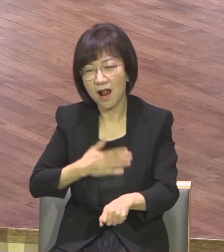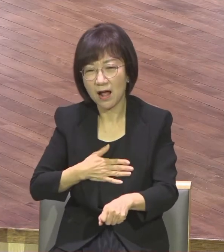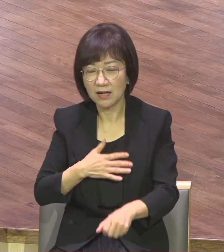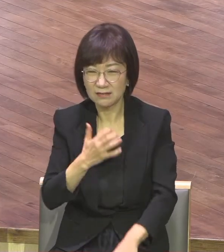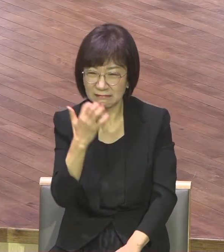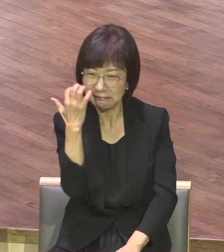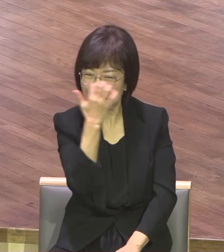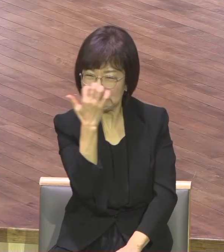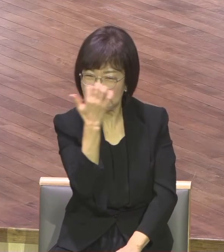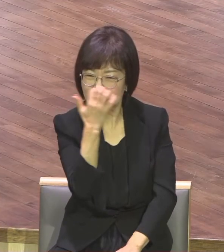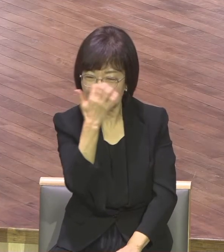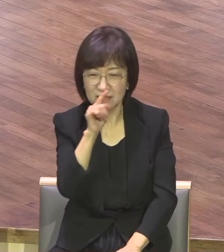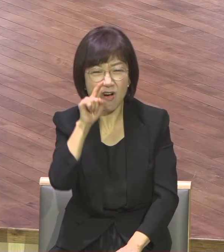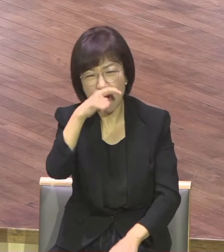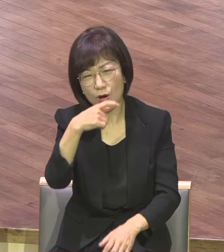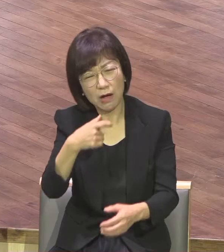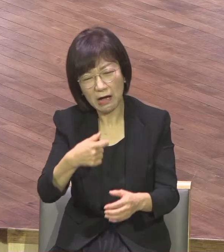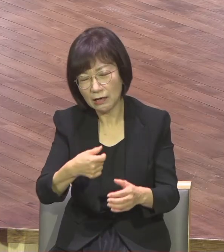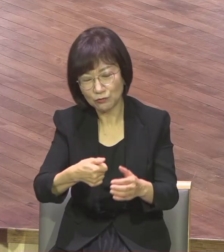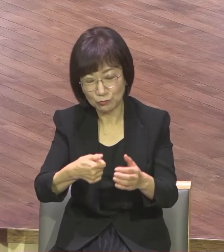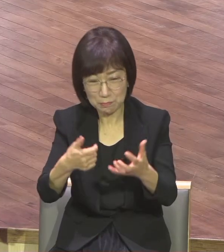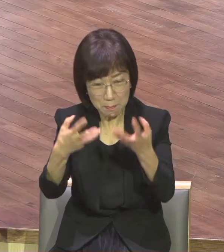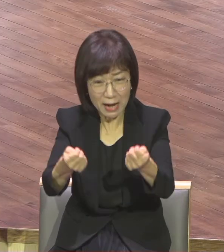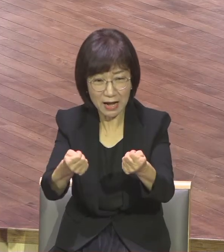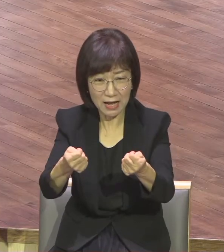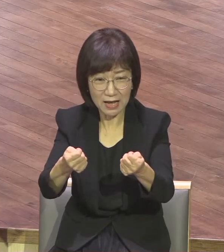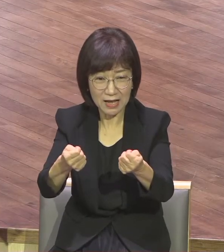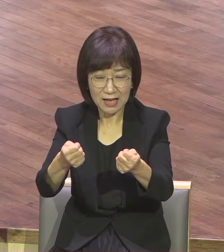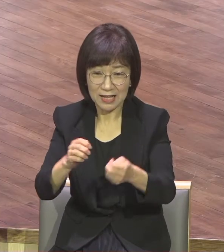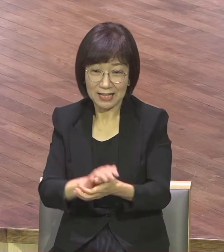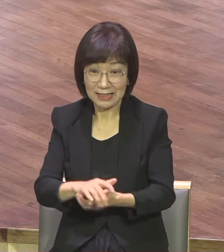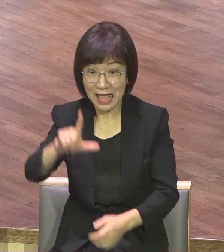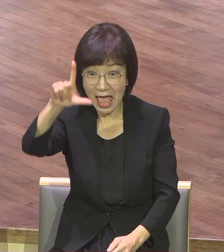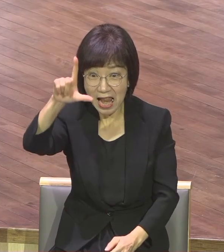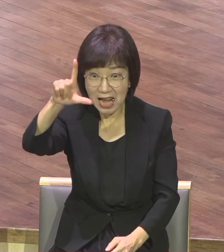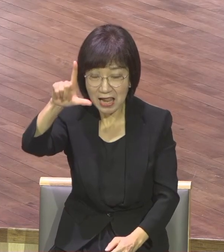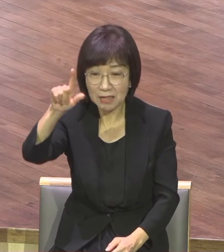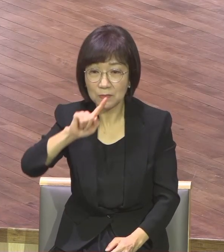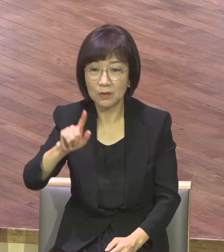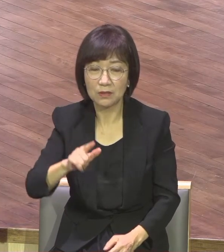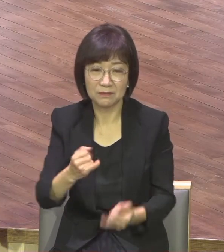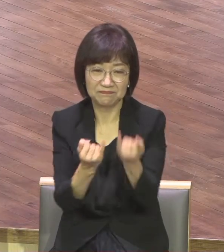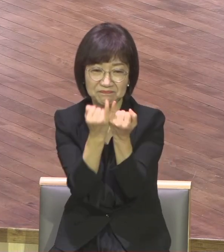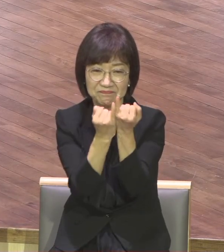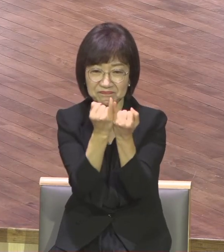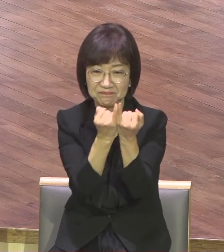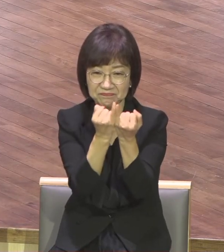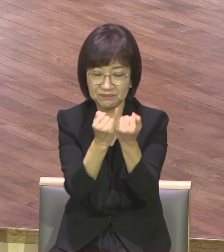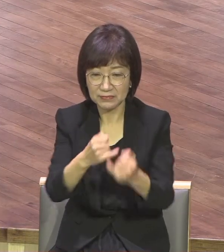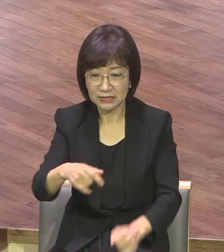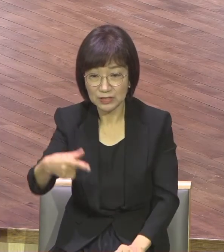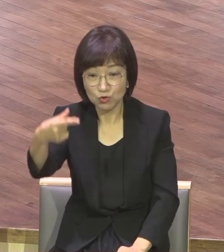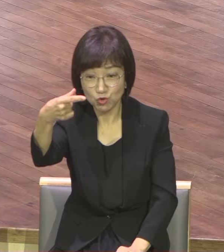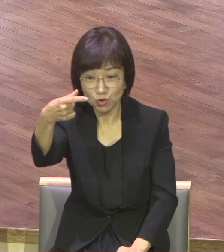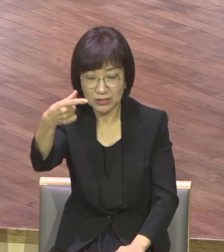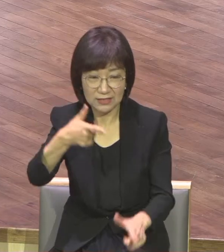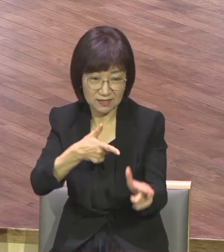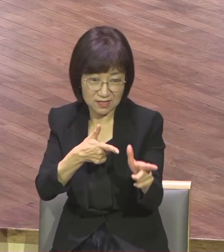동성애가 굉장히 그렇게 개방적으로 되어 있습니다. LGBT가 뭐냐? A는